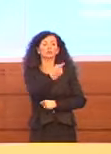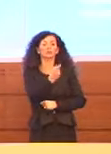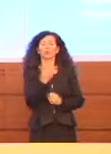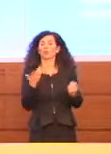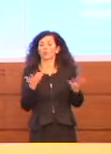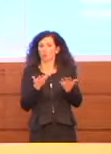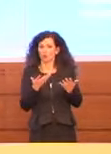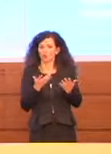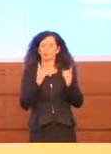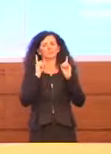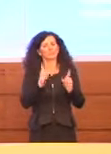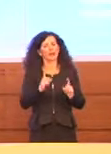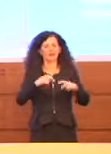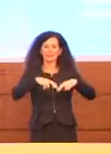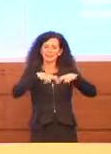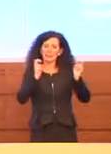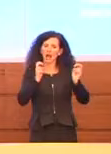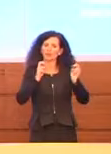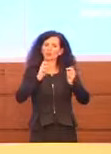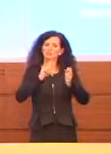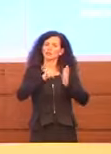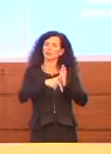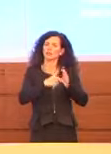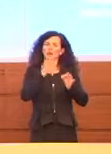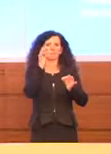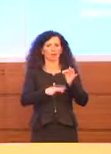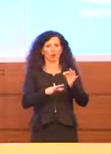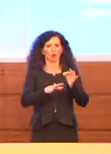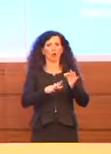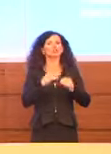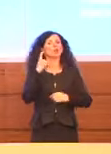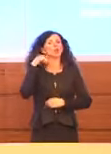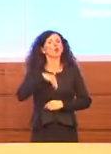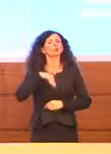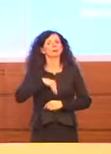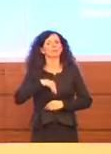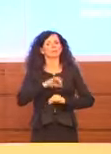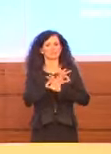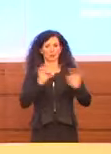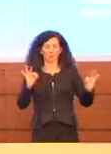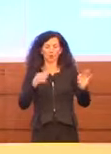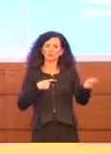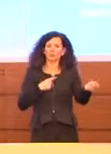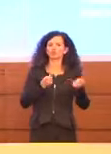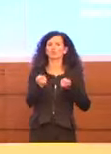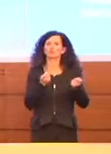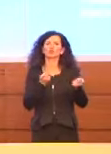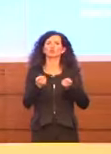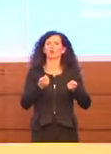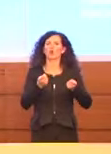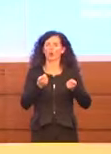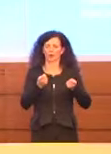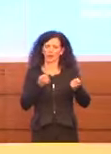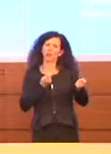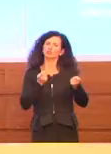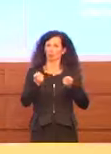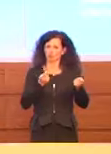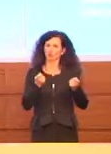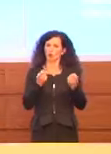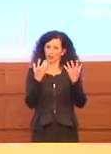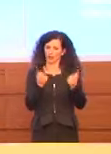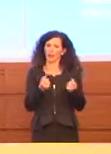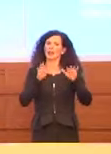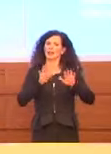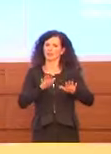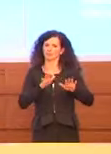anche in una diagnosi più precoce una maggiore consapevolezza e in una gestione più calma c'è una gestione più fattibile del